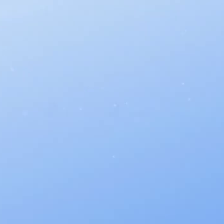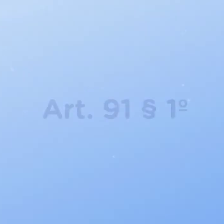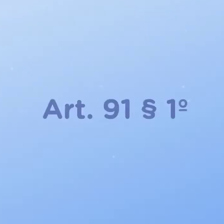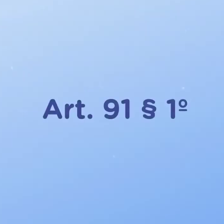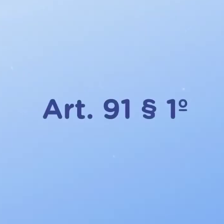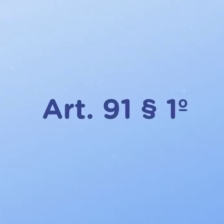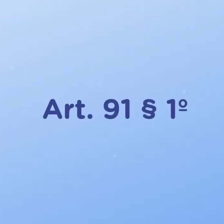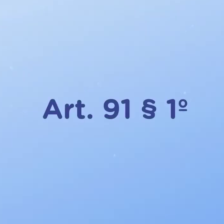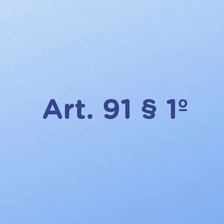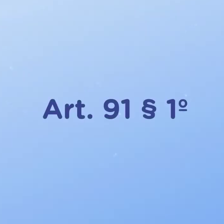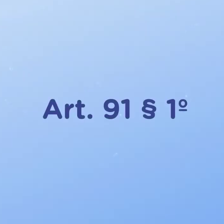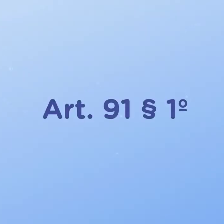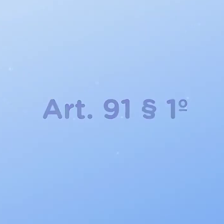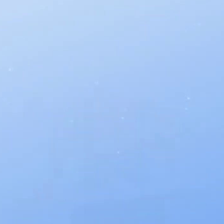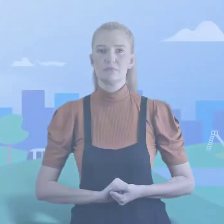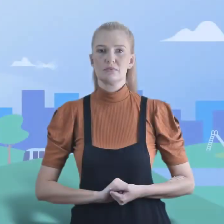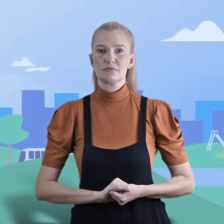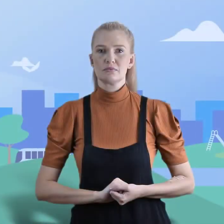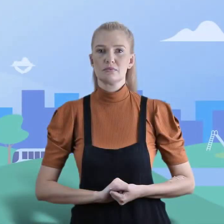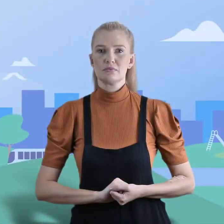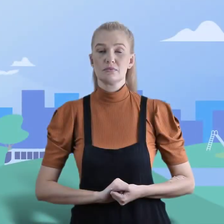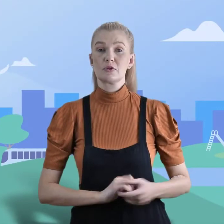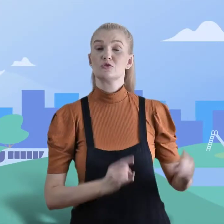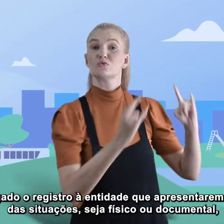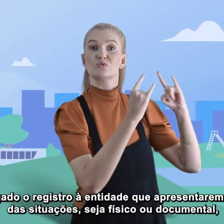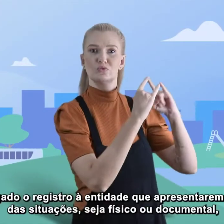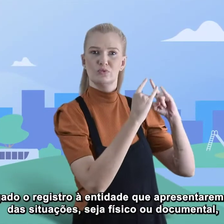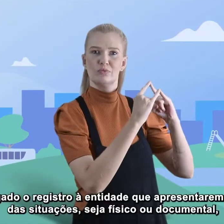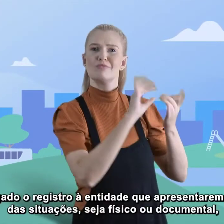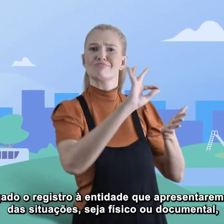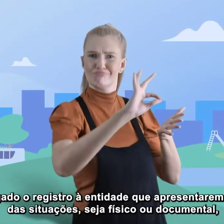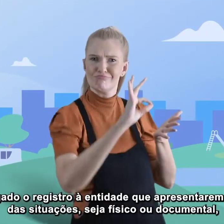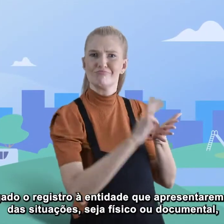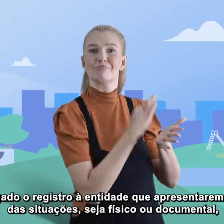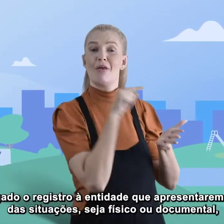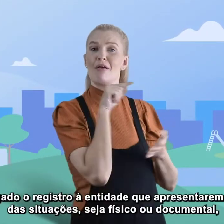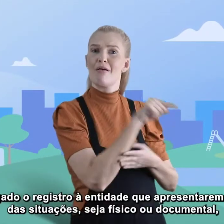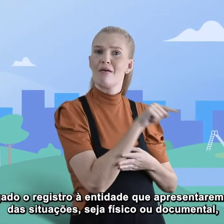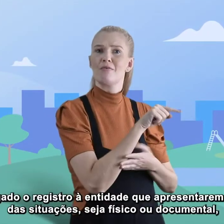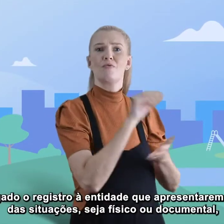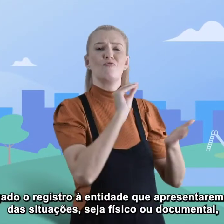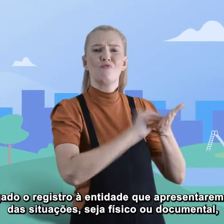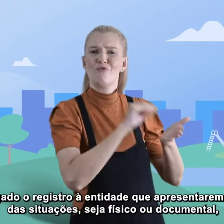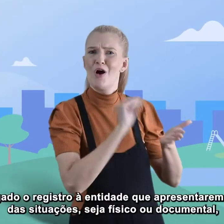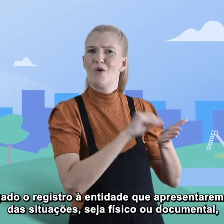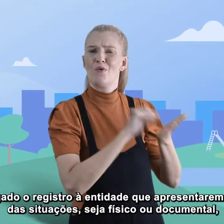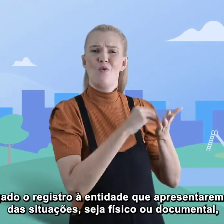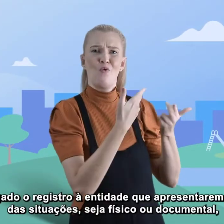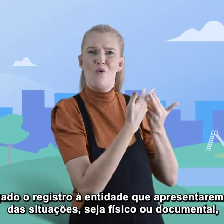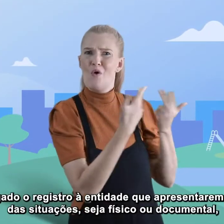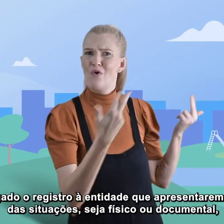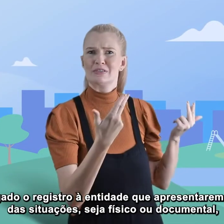Artigo 91, parágrafo 1º. Será negado o registro à entidade que